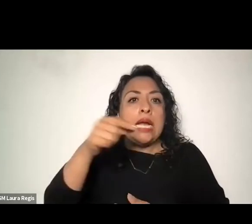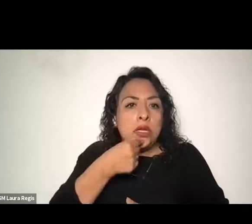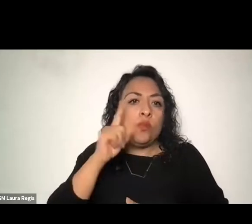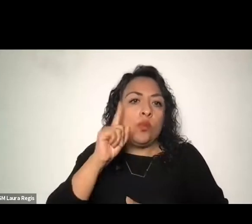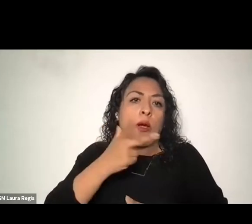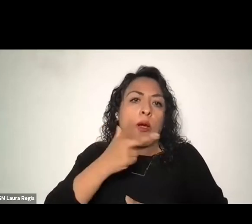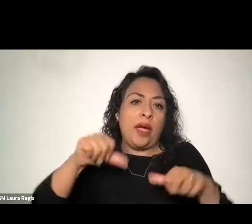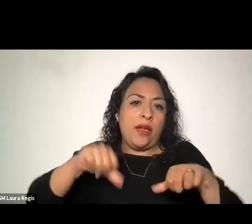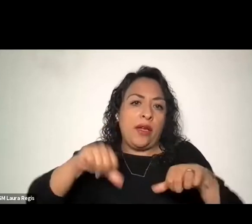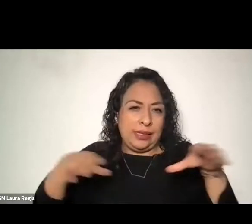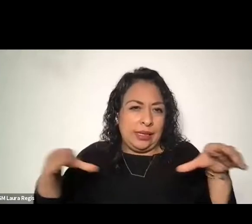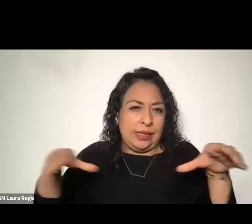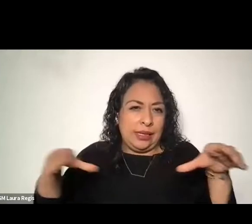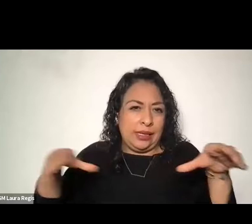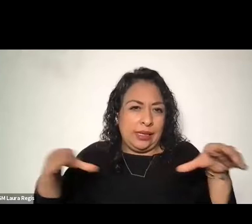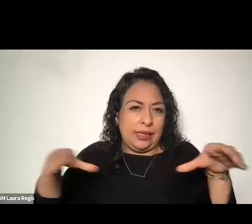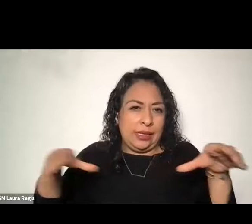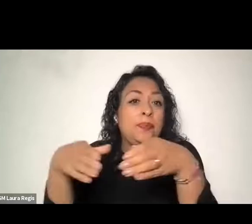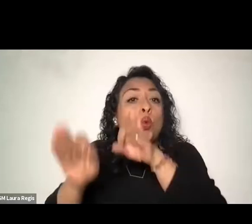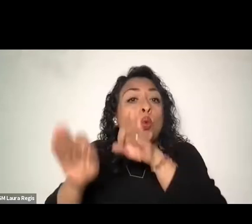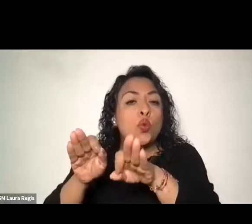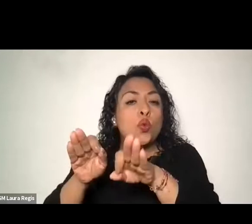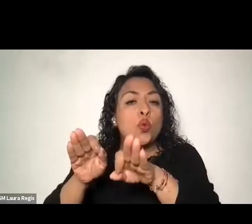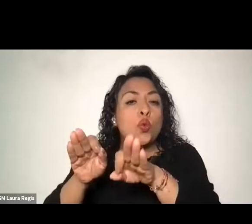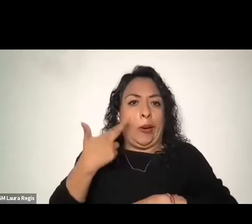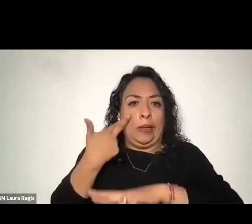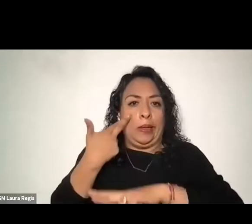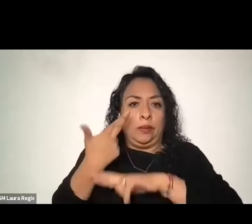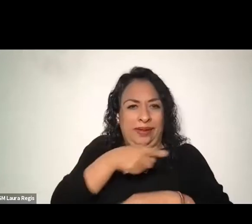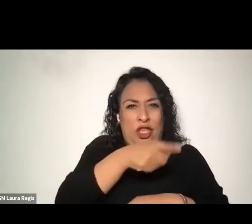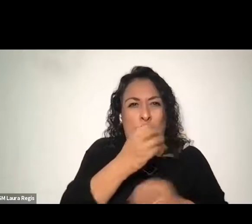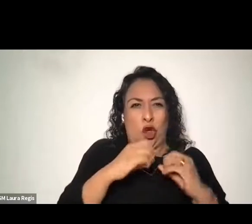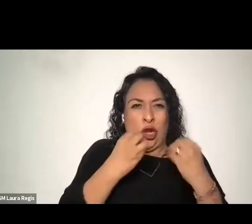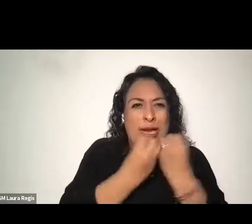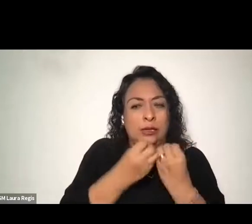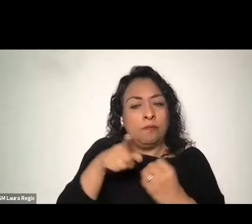rubro en particular, que es el cuidado, la custodia de las organizaciones,